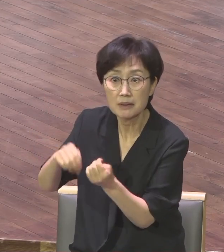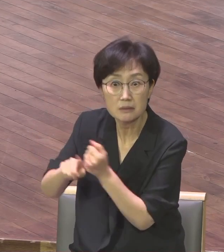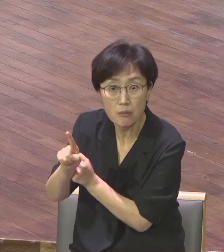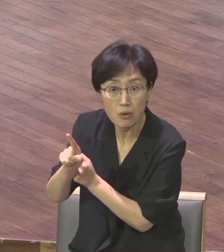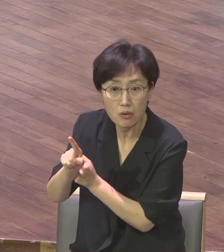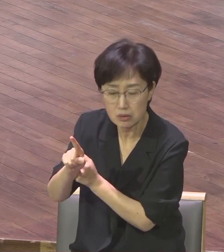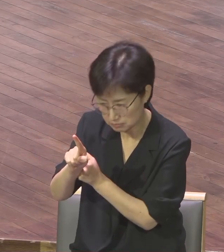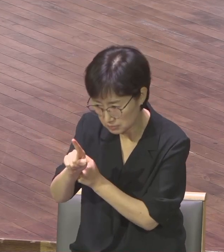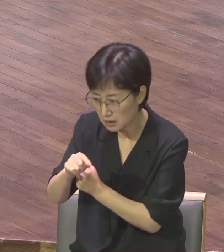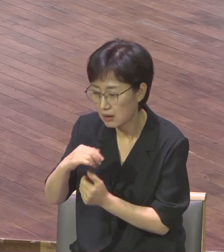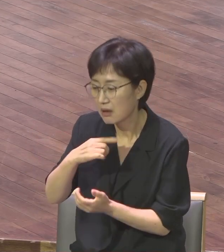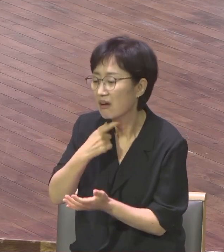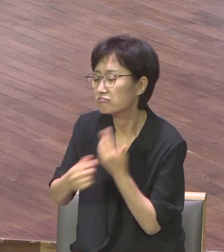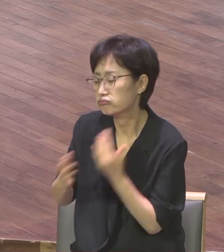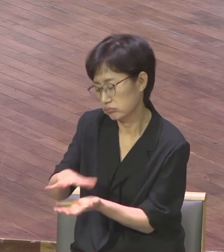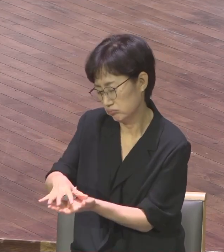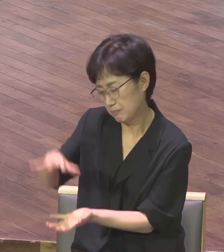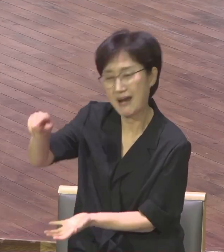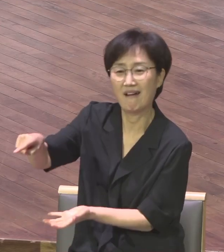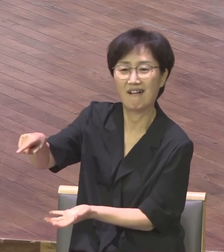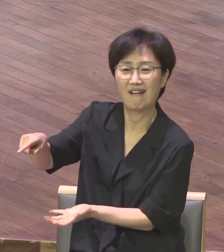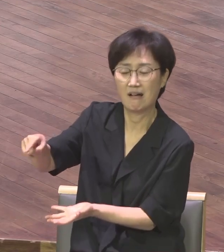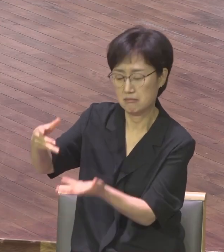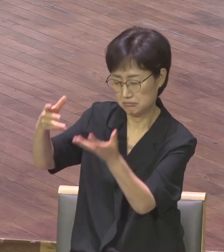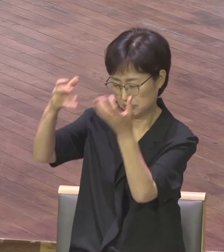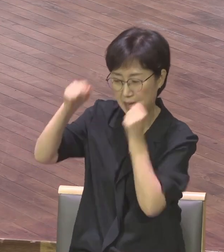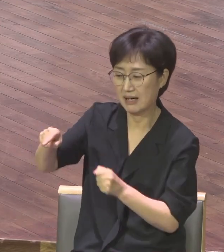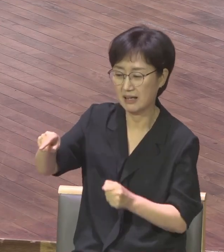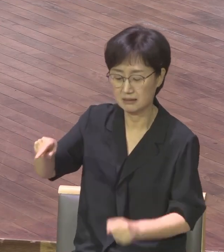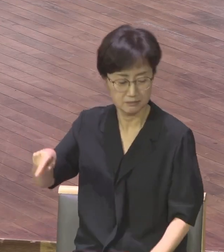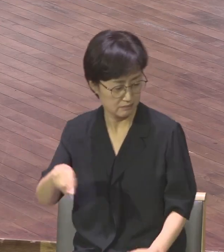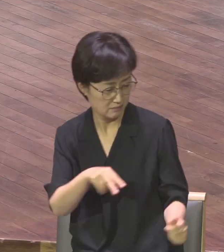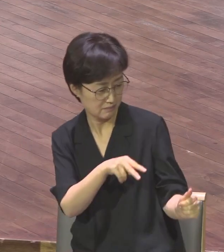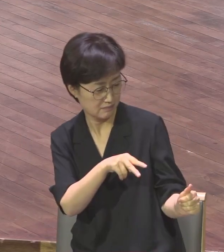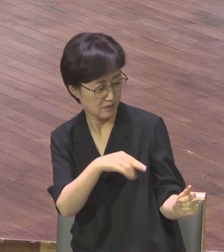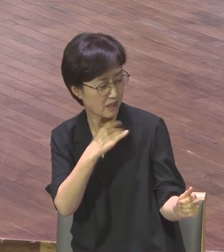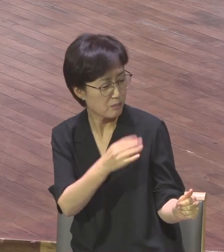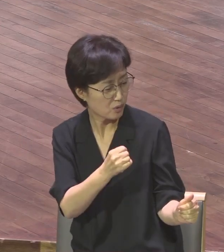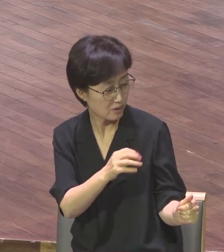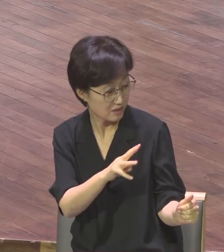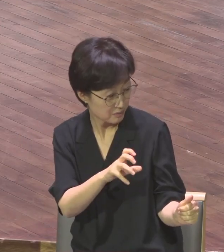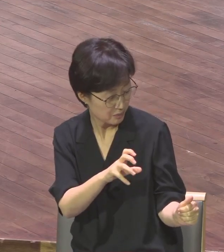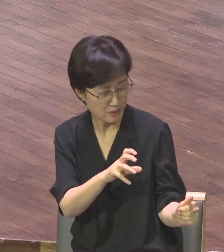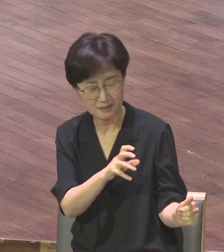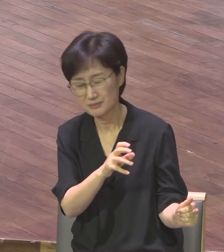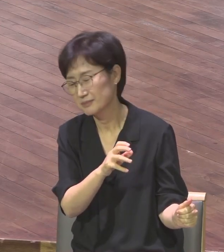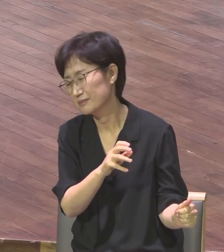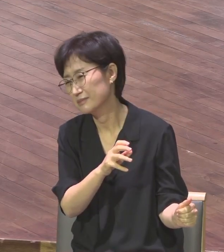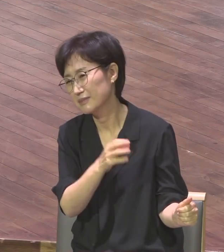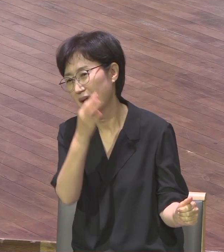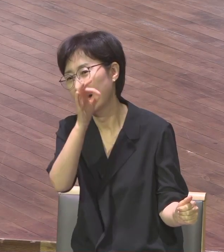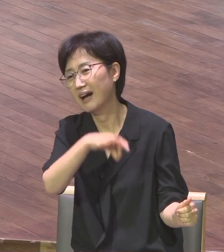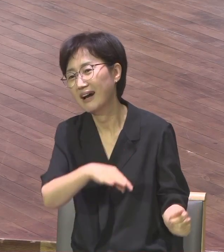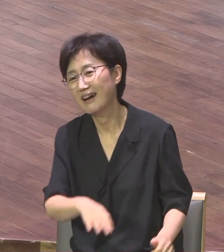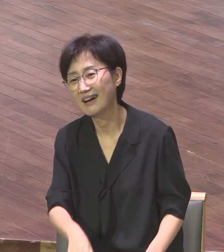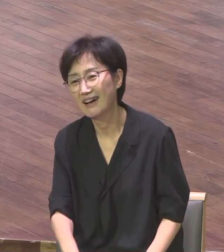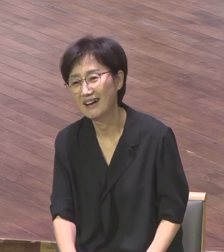그런데 나이가 어리다 이러면 이 연륜이 어리다는 거죠. 우리나라